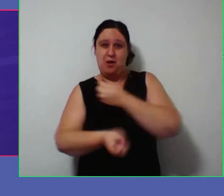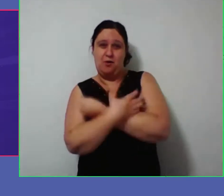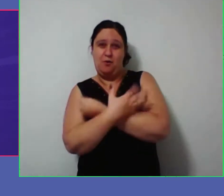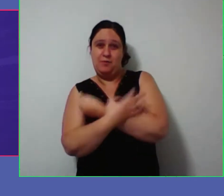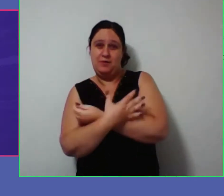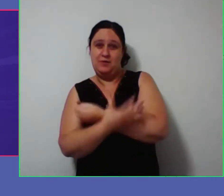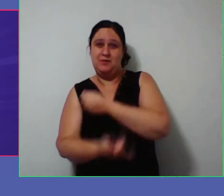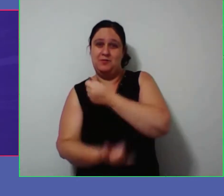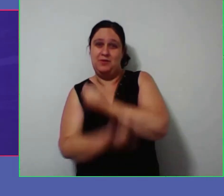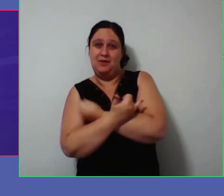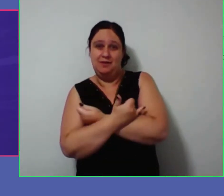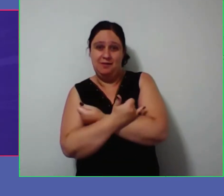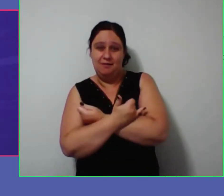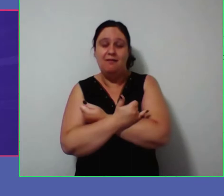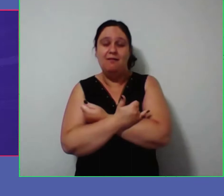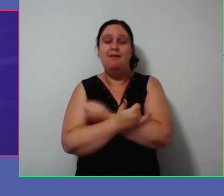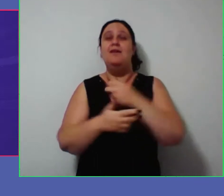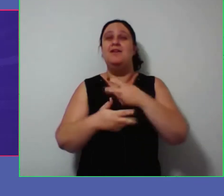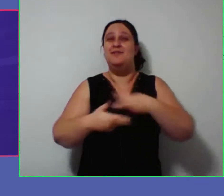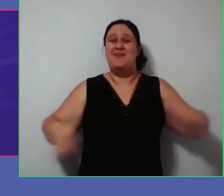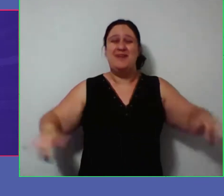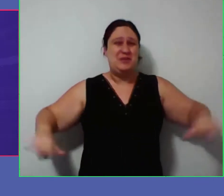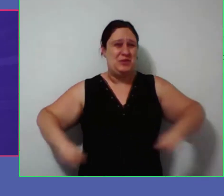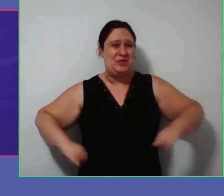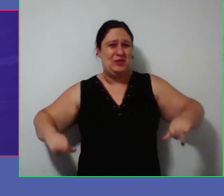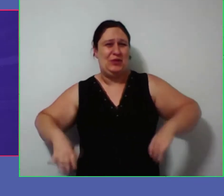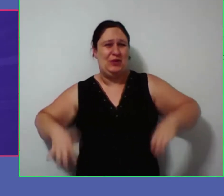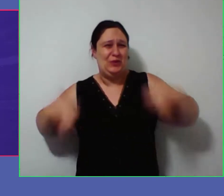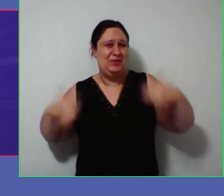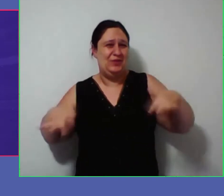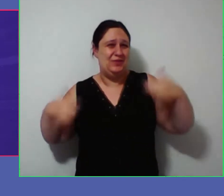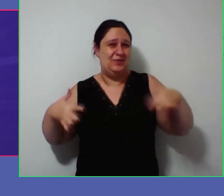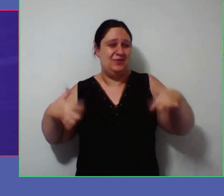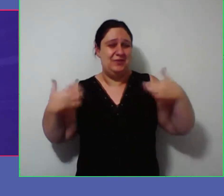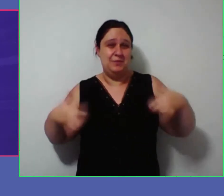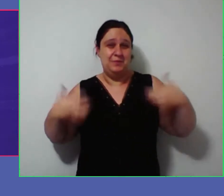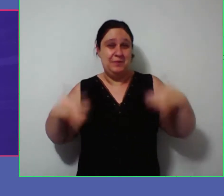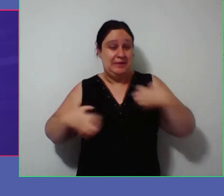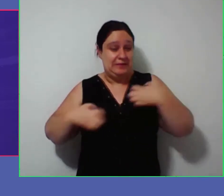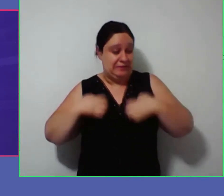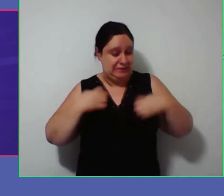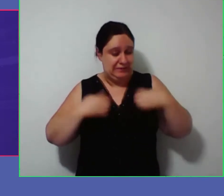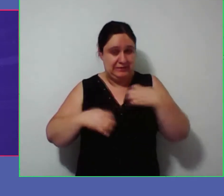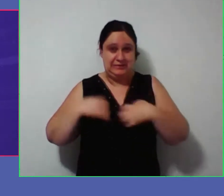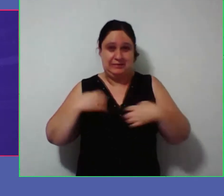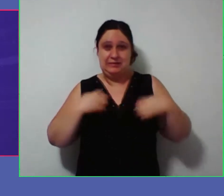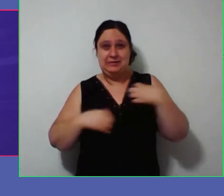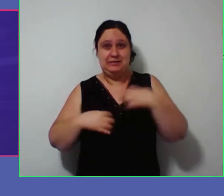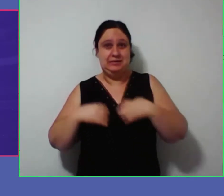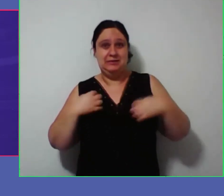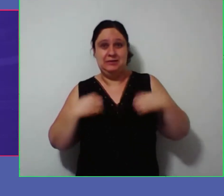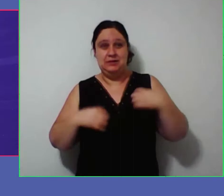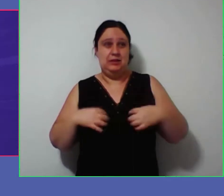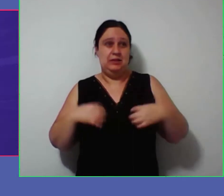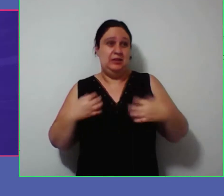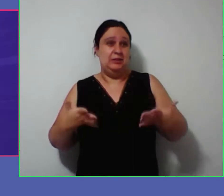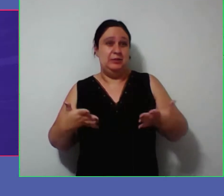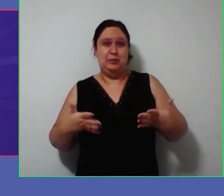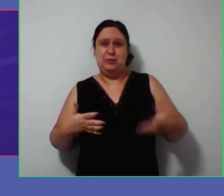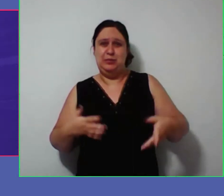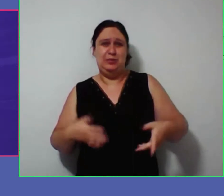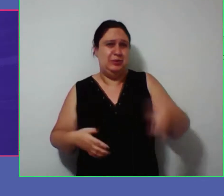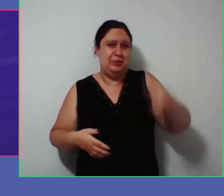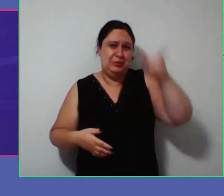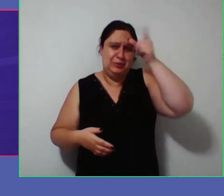com muitos sofrimentos, muitas aflições e muito esgotamento, desgaste e